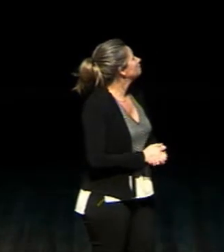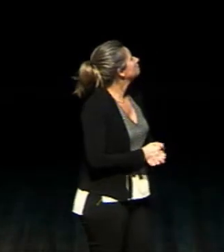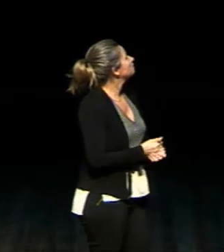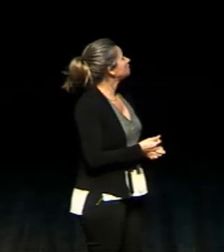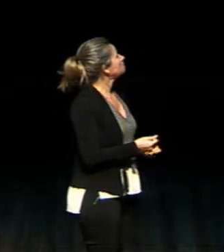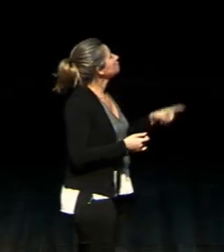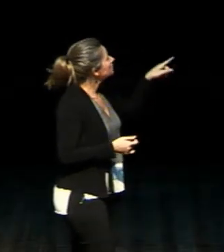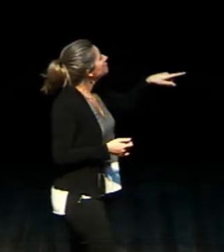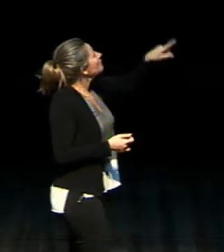essas relações?